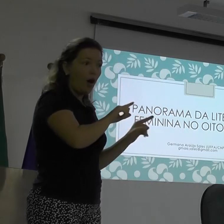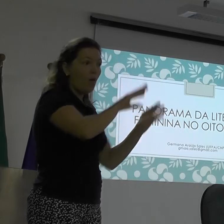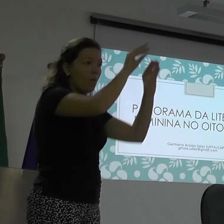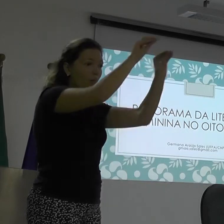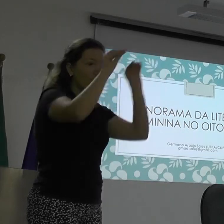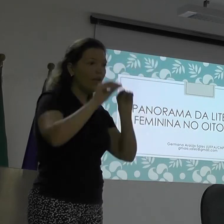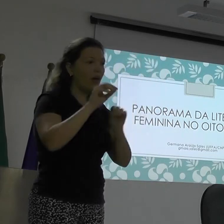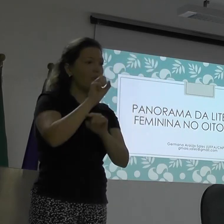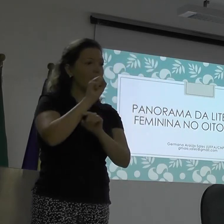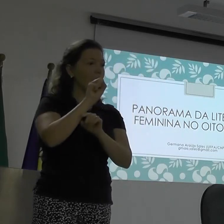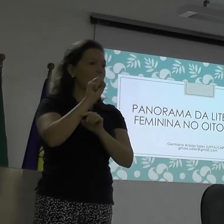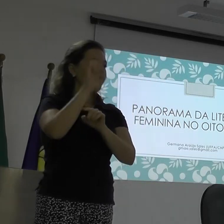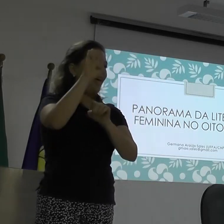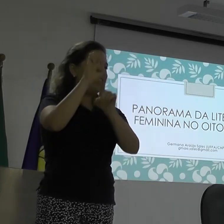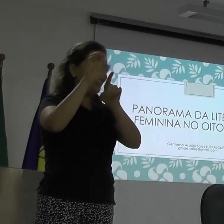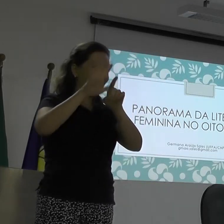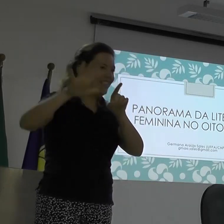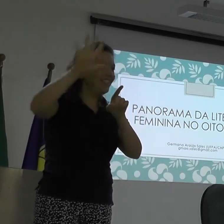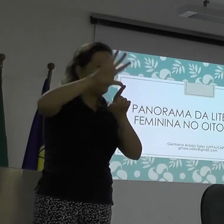Sudeste.